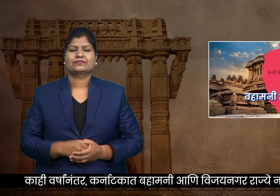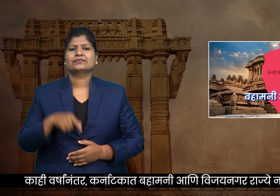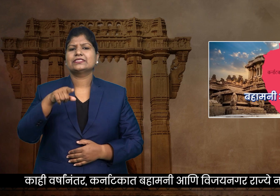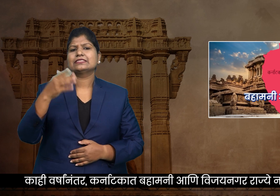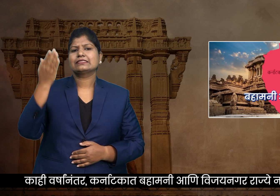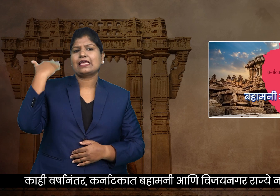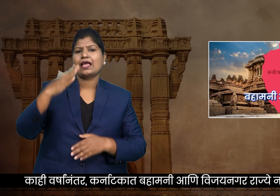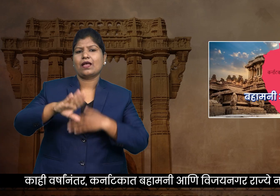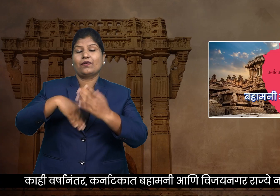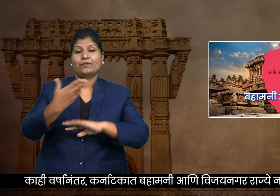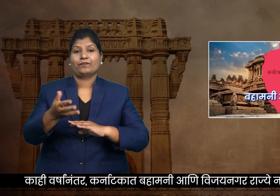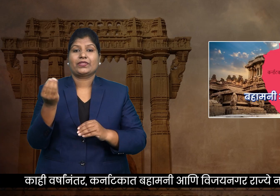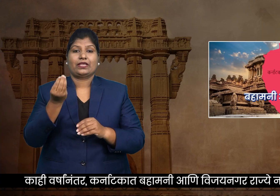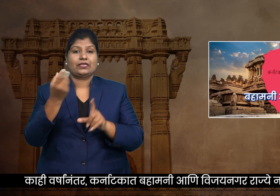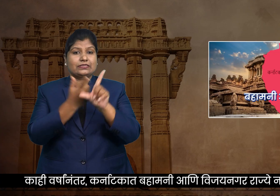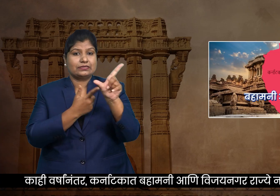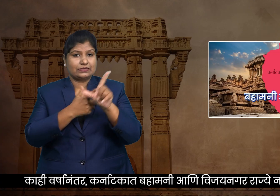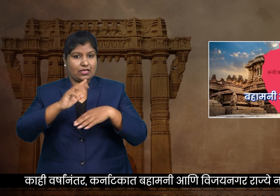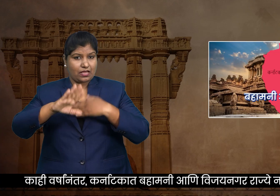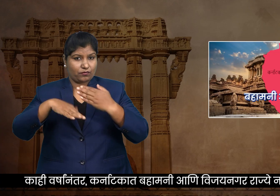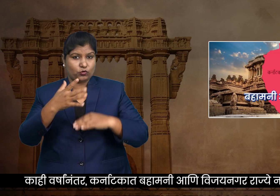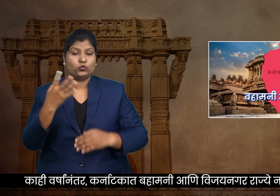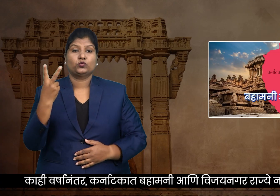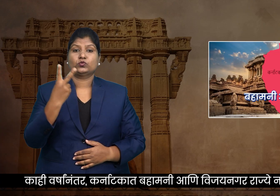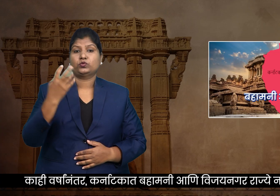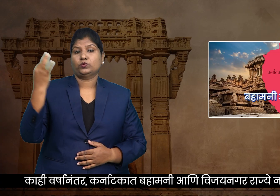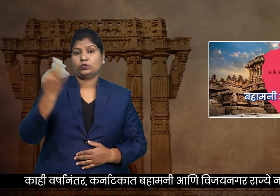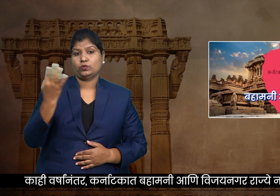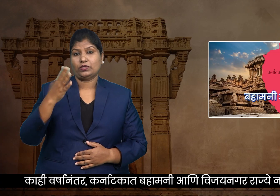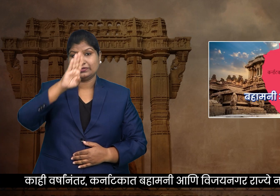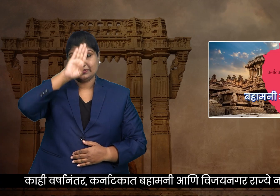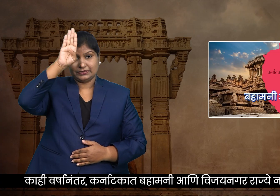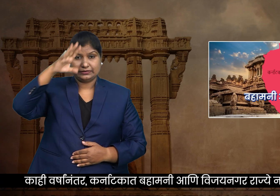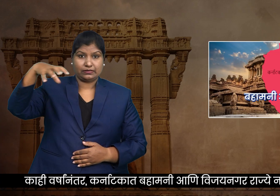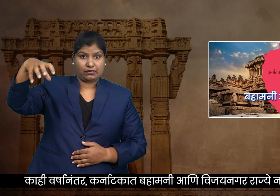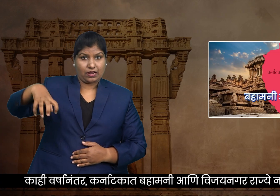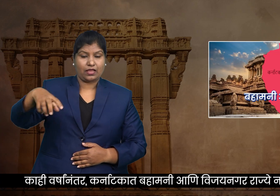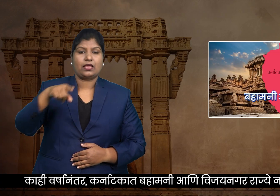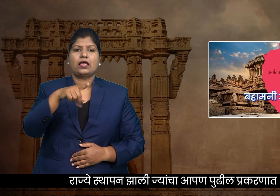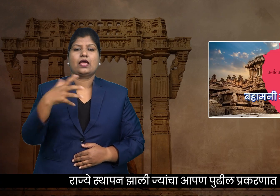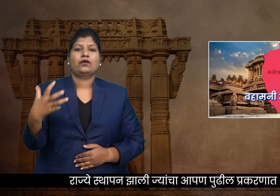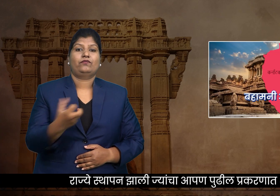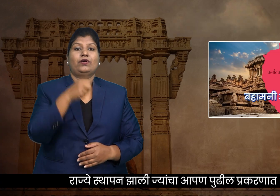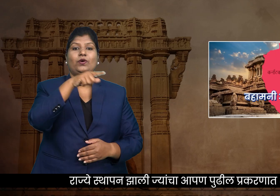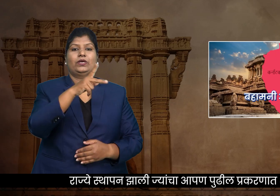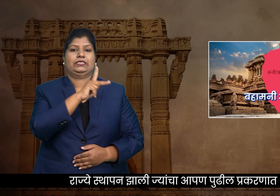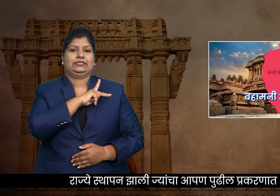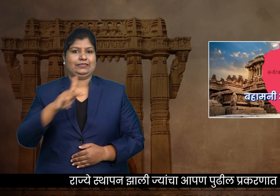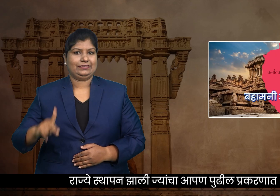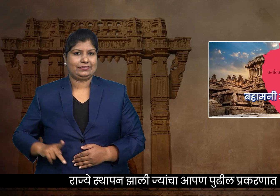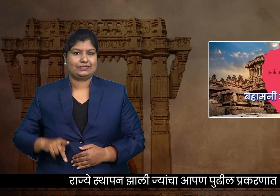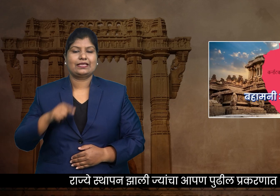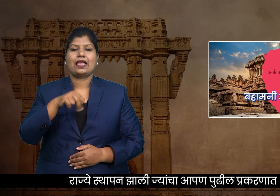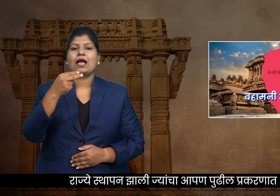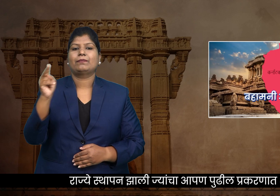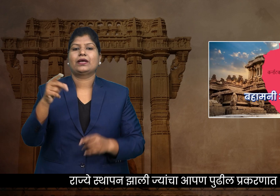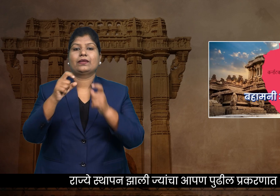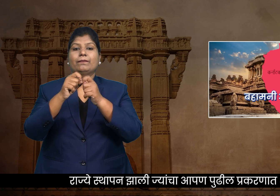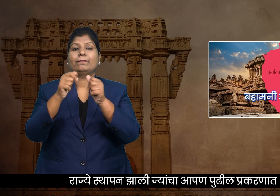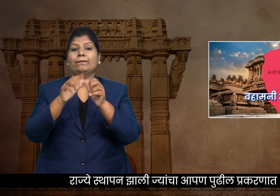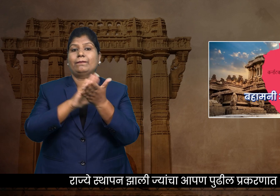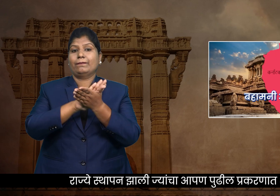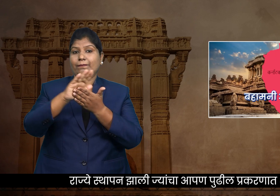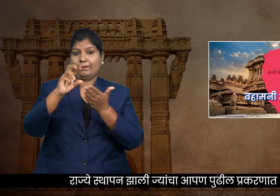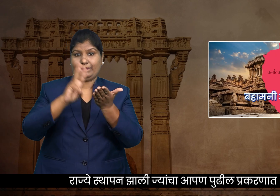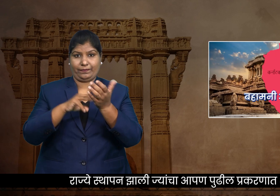काही वर्षांतर कर्नाटकात बहमनी आणि विजयनगर राज्ये नावाची दोन नवीन राज्ये स्थापन झाली, ज्याचा